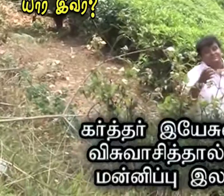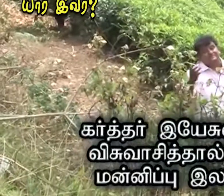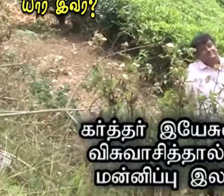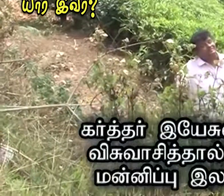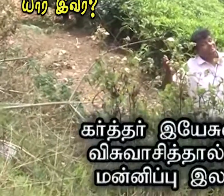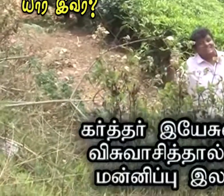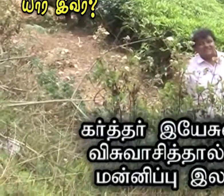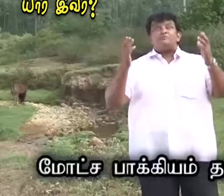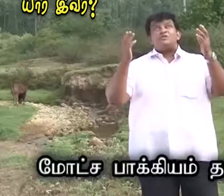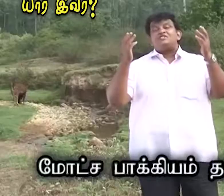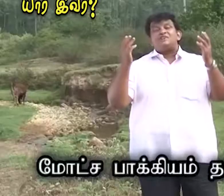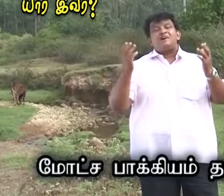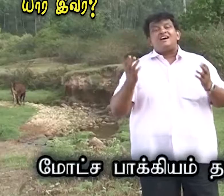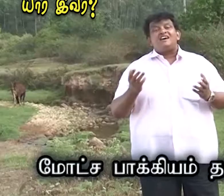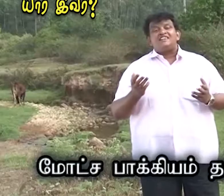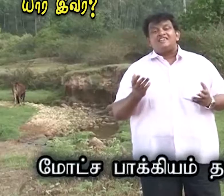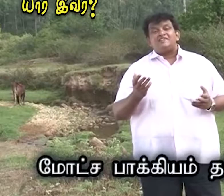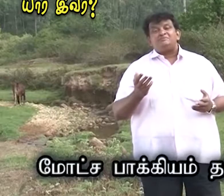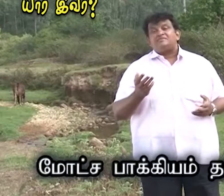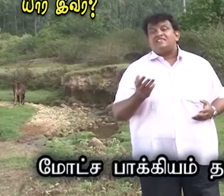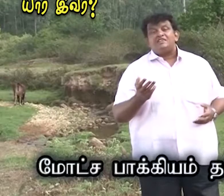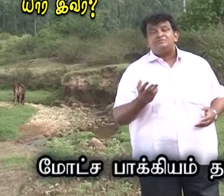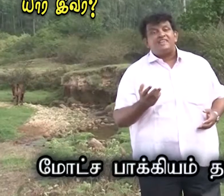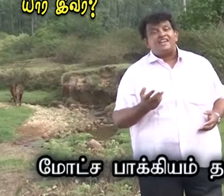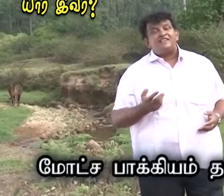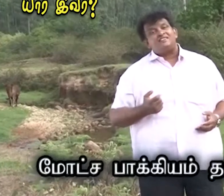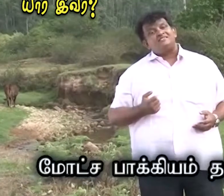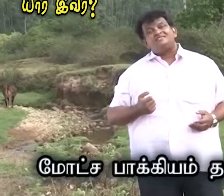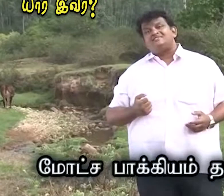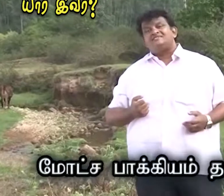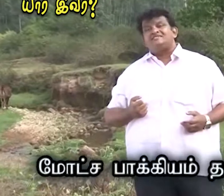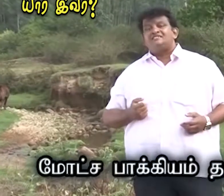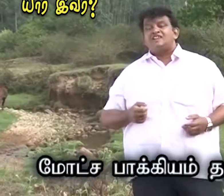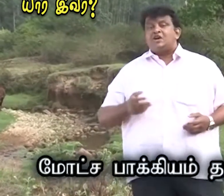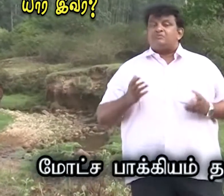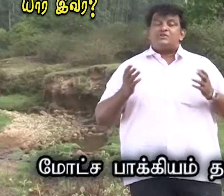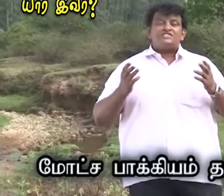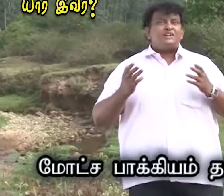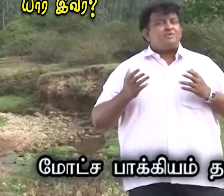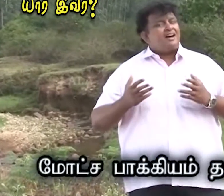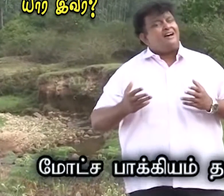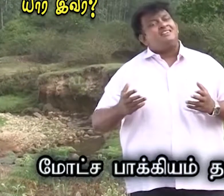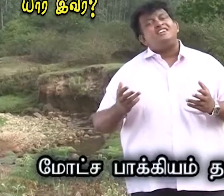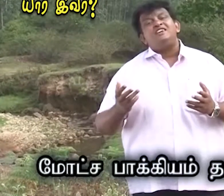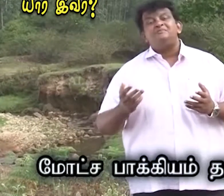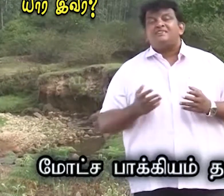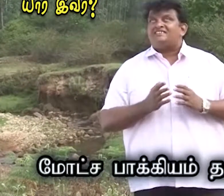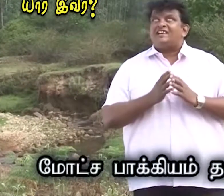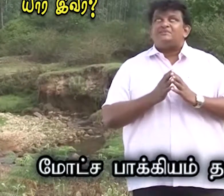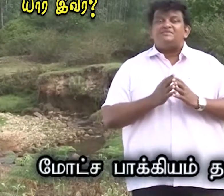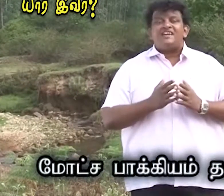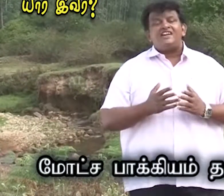இலவசம், மோட்ச பாக்கியம் தரும் தேவன், மோட்ச